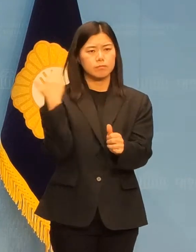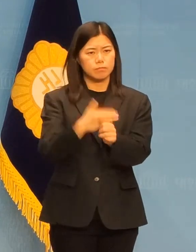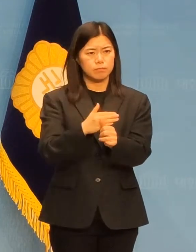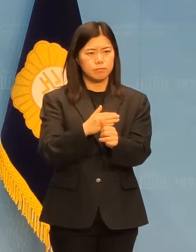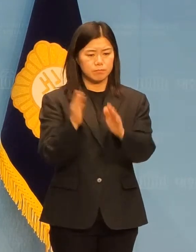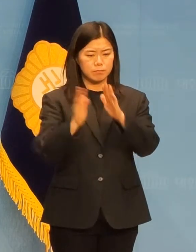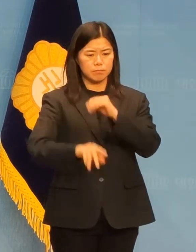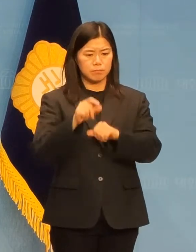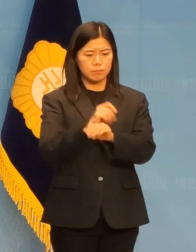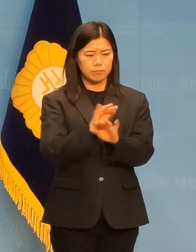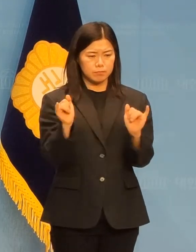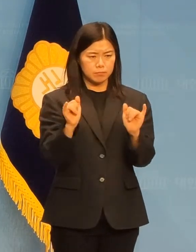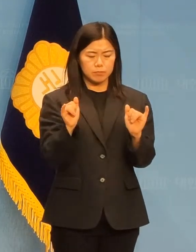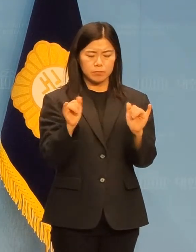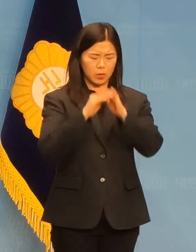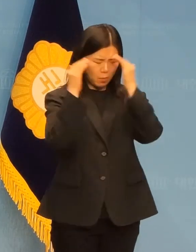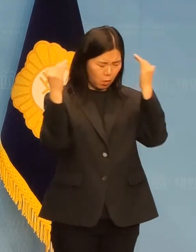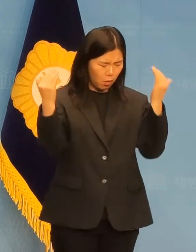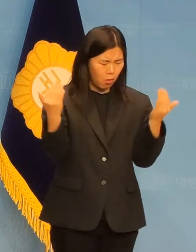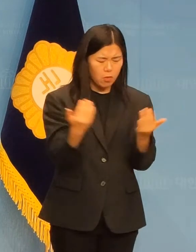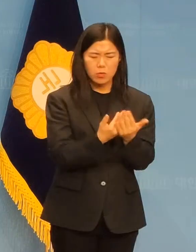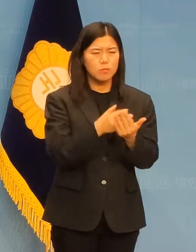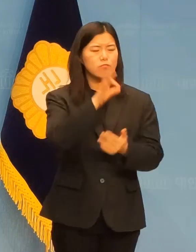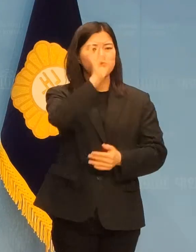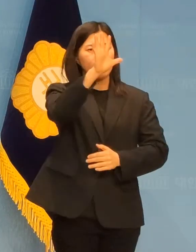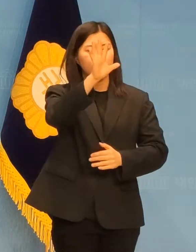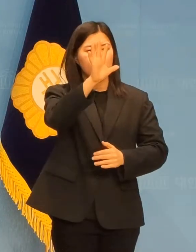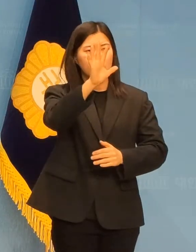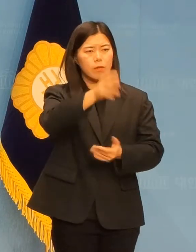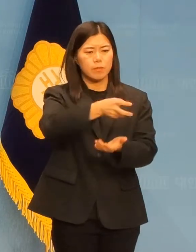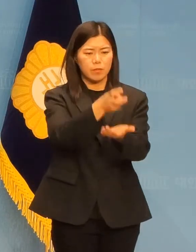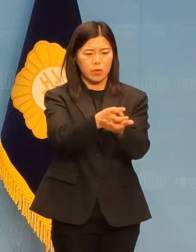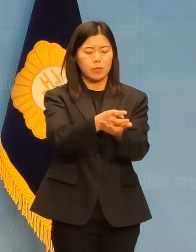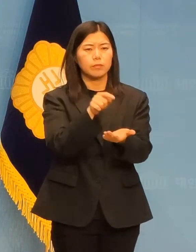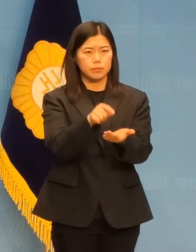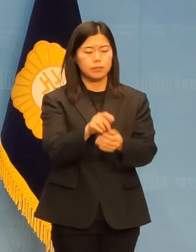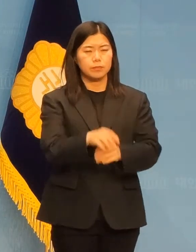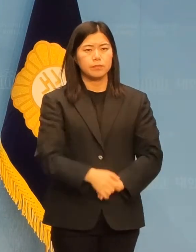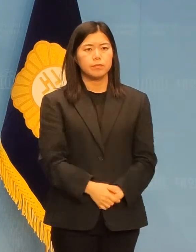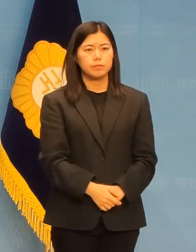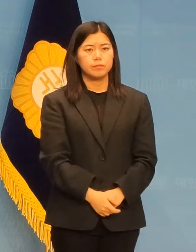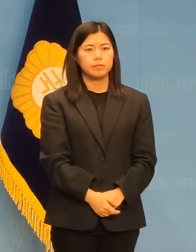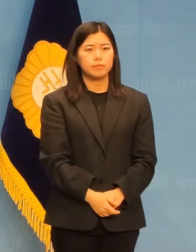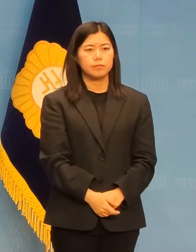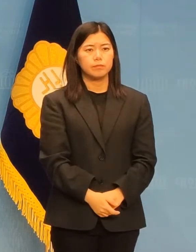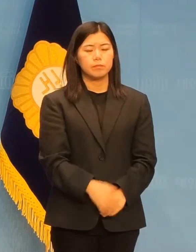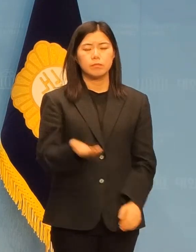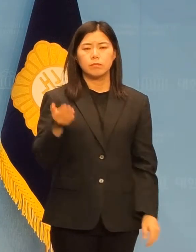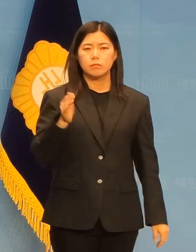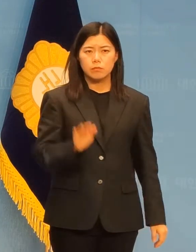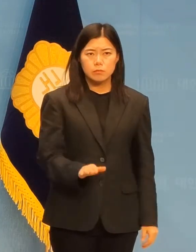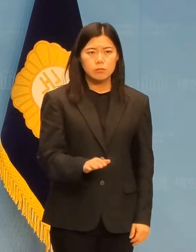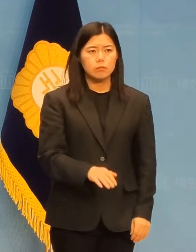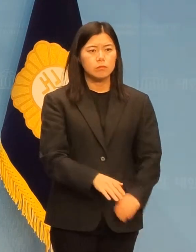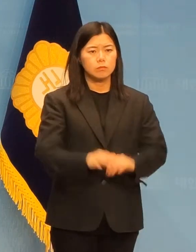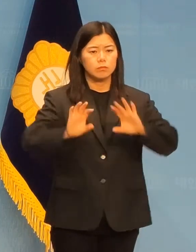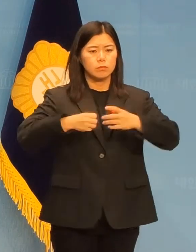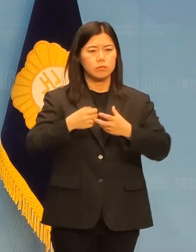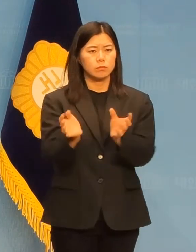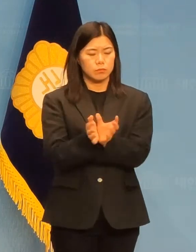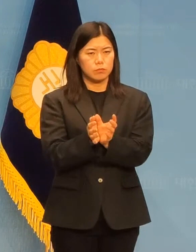공무원도 하지 못하게 만들어 놓은 법안이 국회 선진화법입니다. 그런데